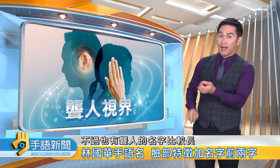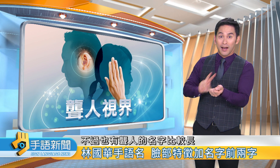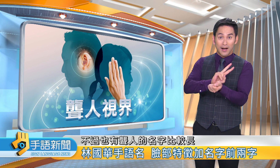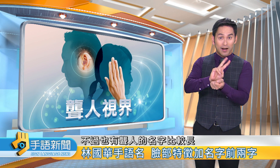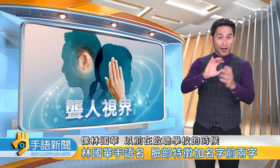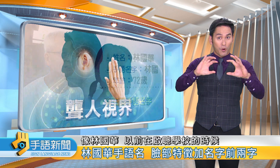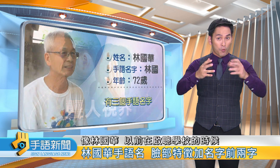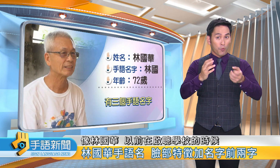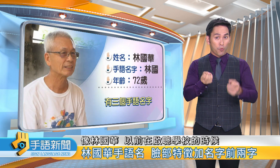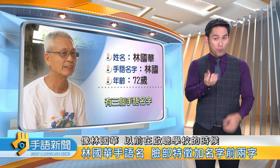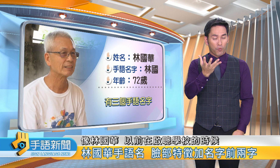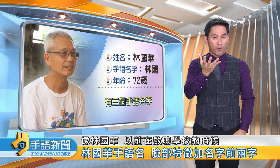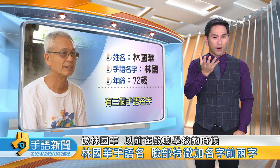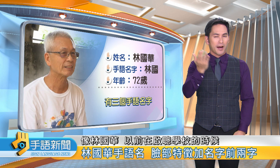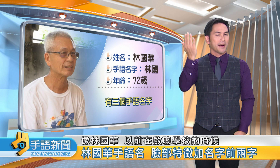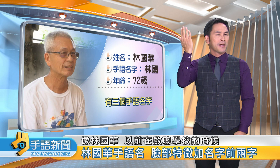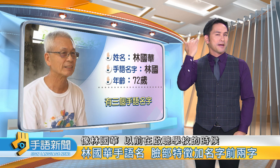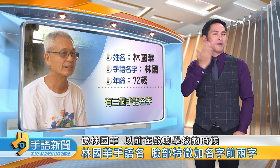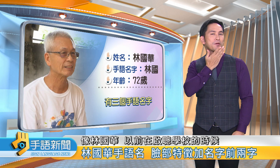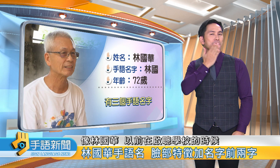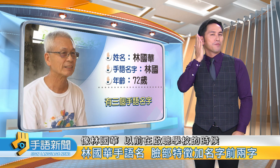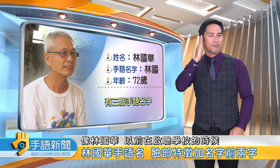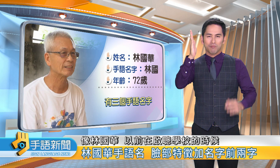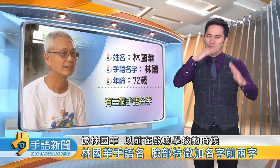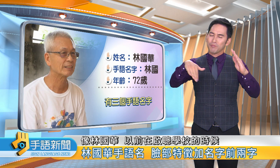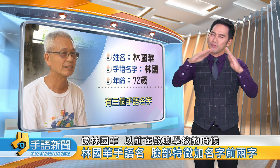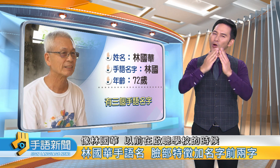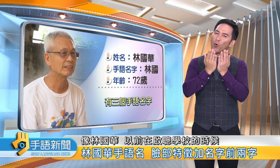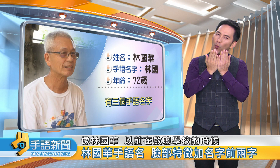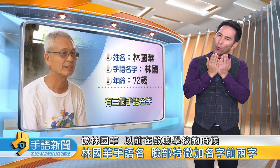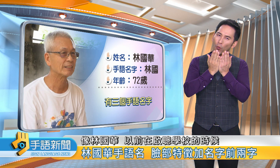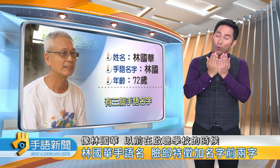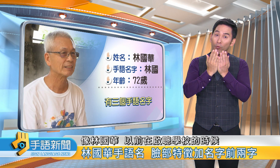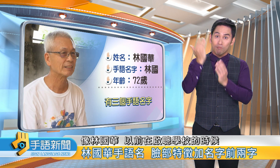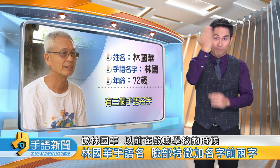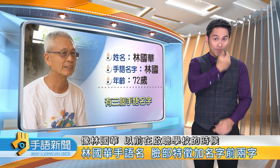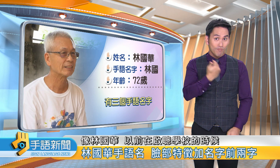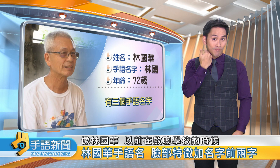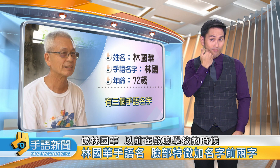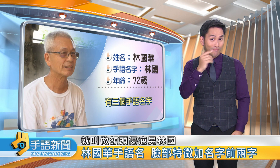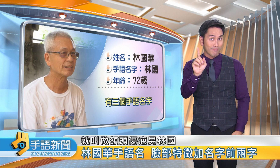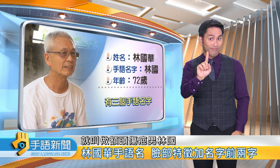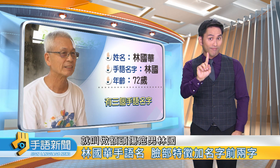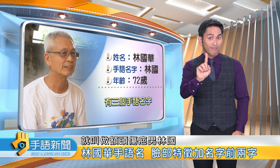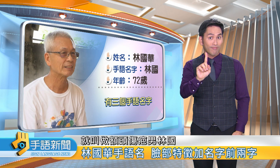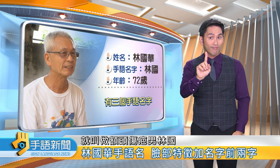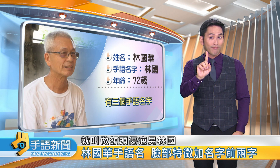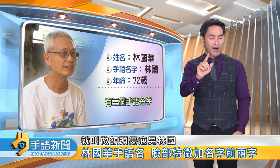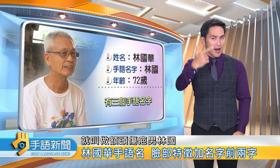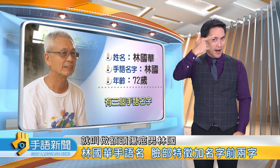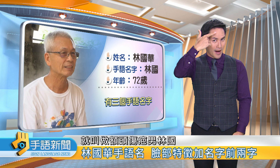像林国华。以前在启聪学校的时候，就叫做额头伤疤男林